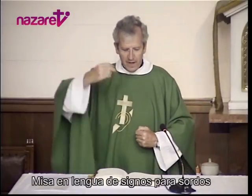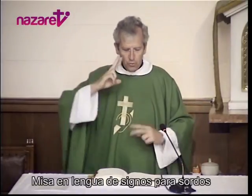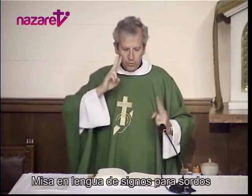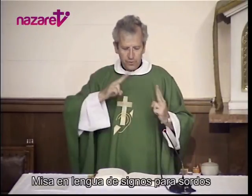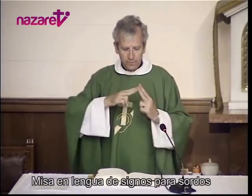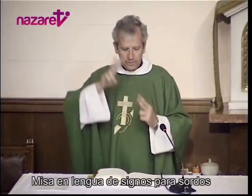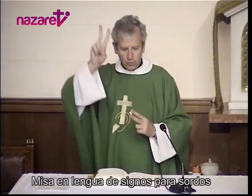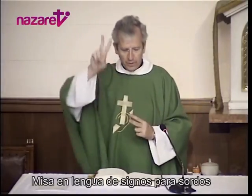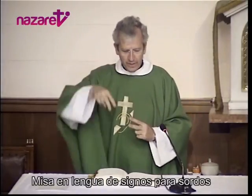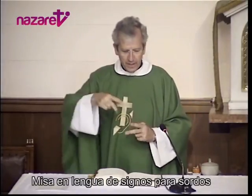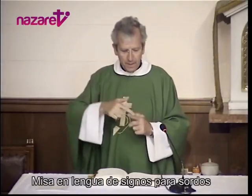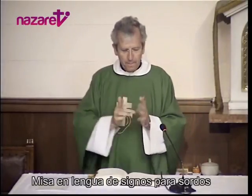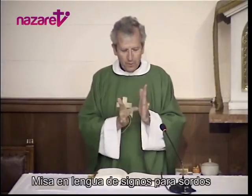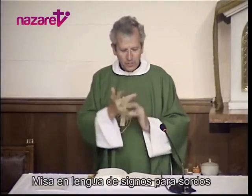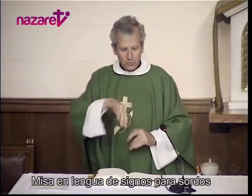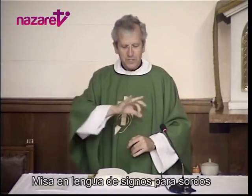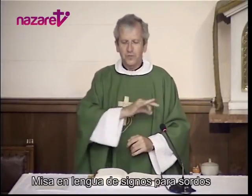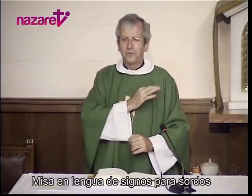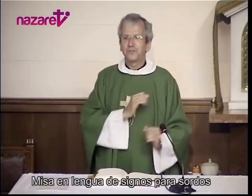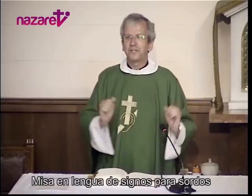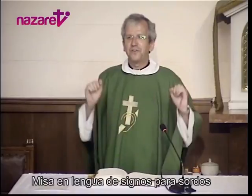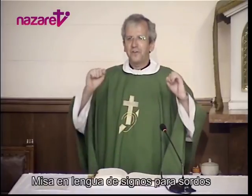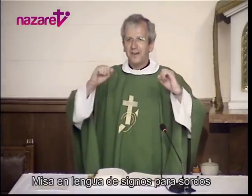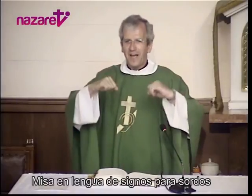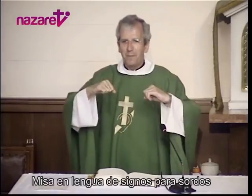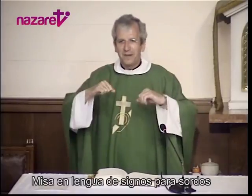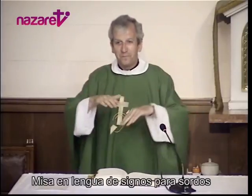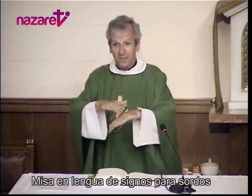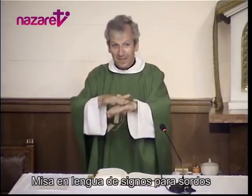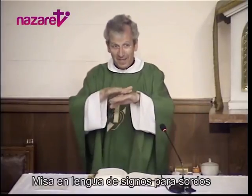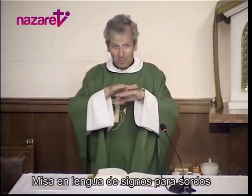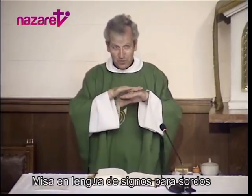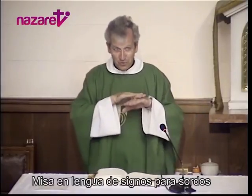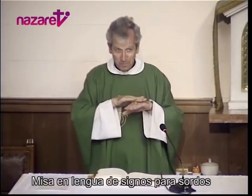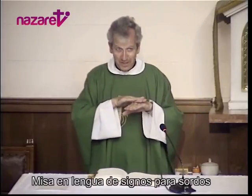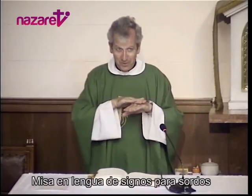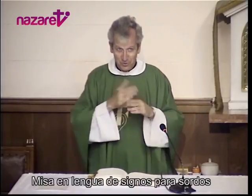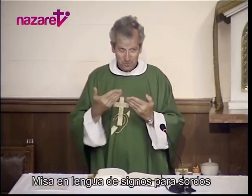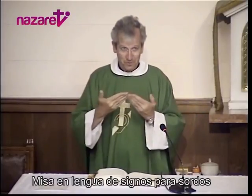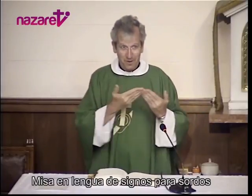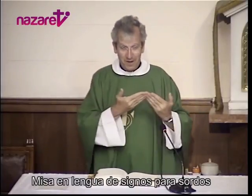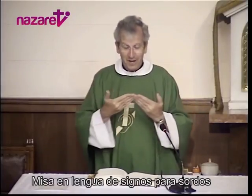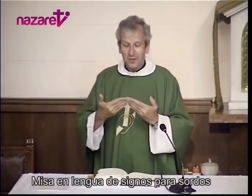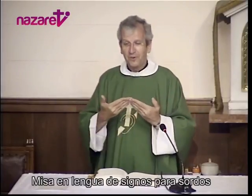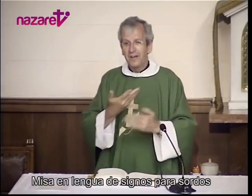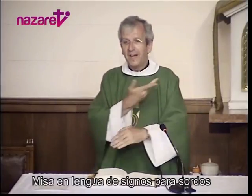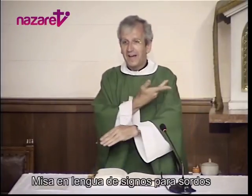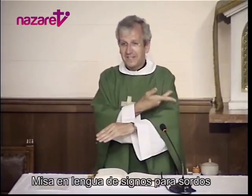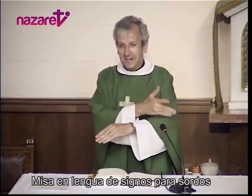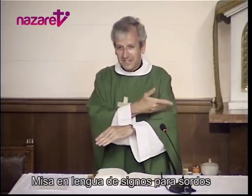luz de tu verdad. Por Jesucristo nuestro Señor. Amén. Hemos sido invitados por el Evangelio a ser